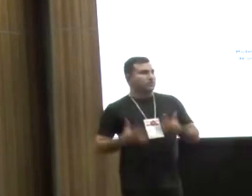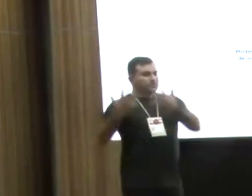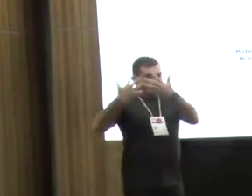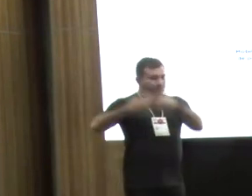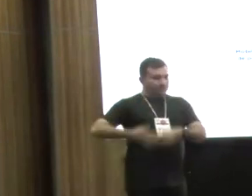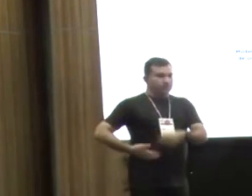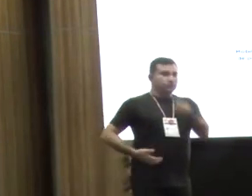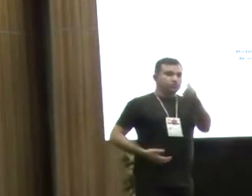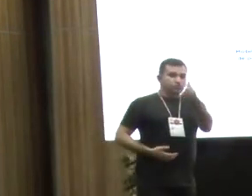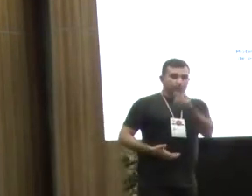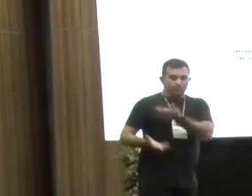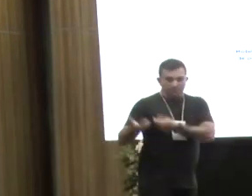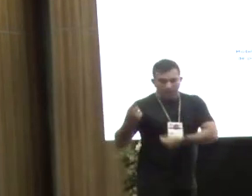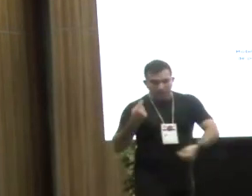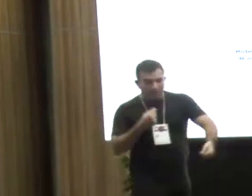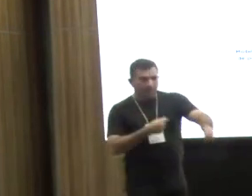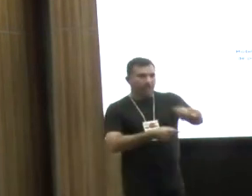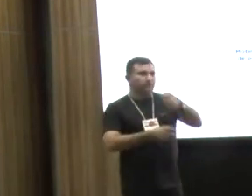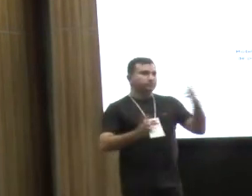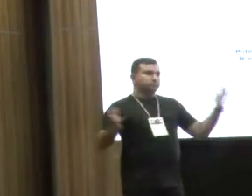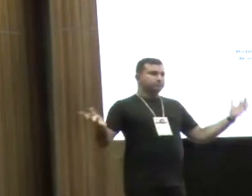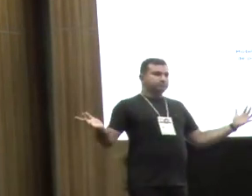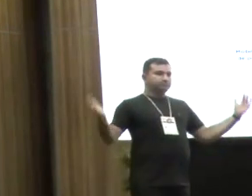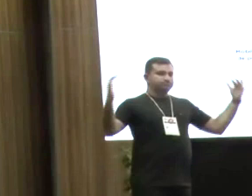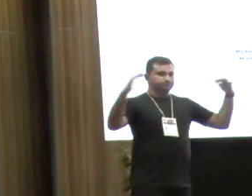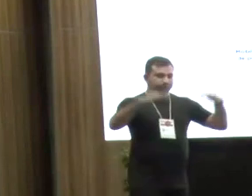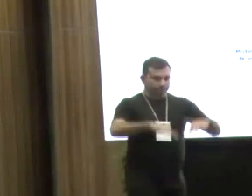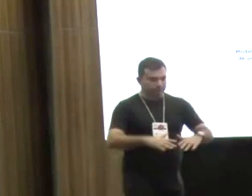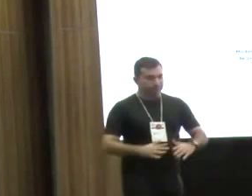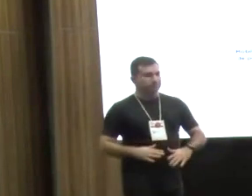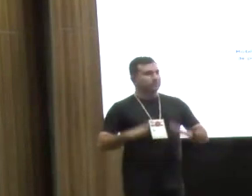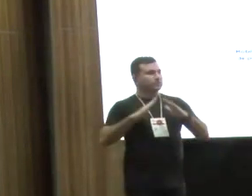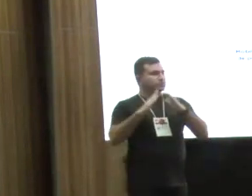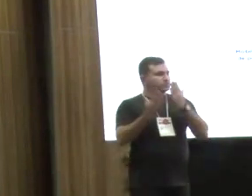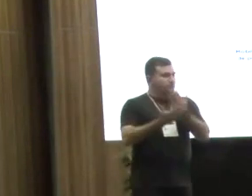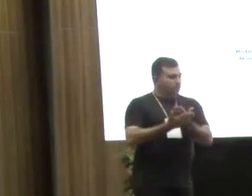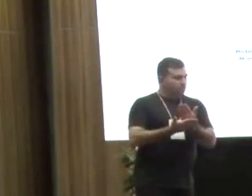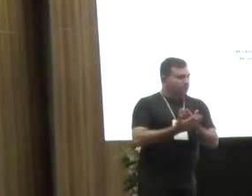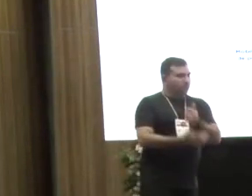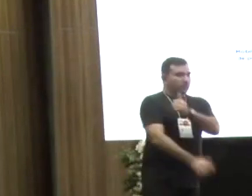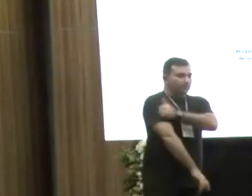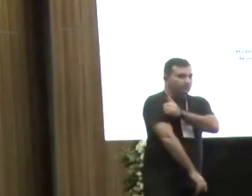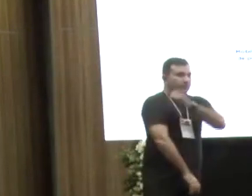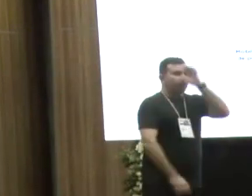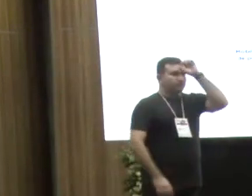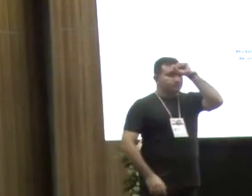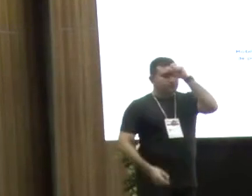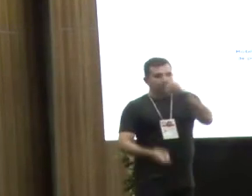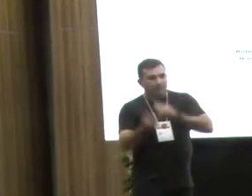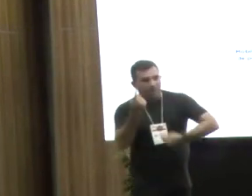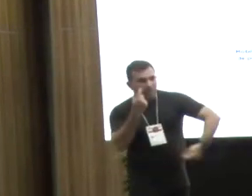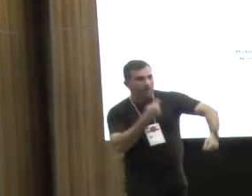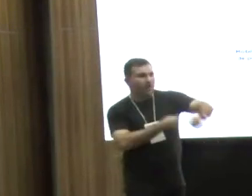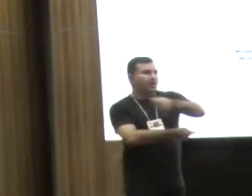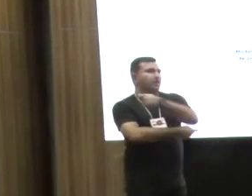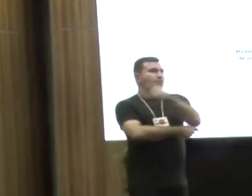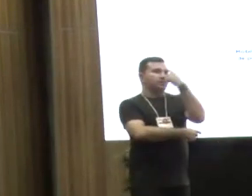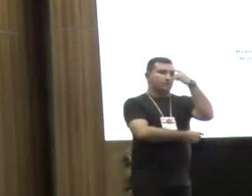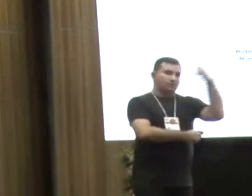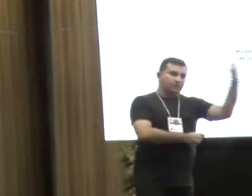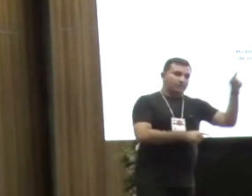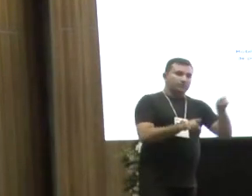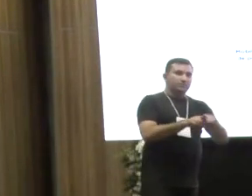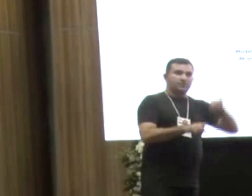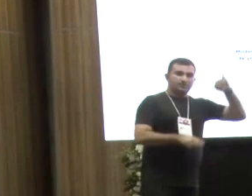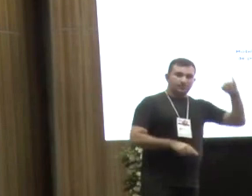recursos financeiros. A escola, os alunos aprendem a mobilizar recursos para ideias e oportunidades